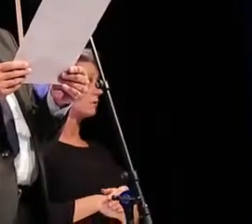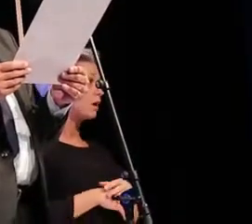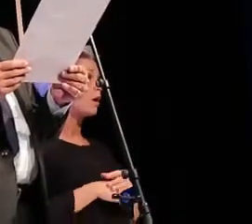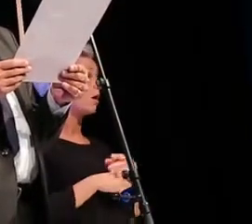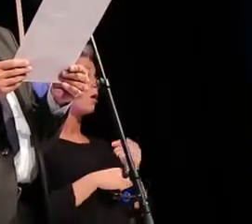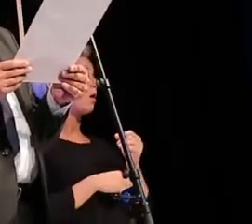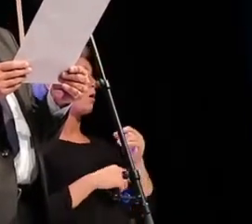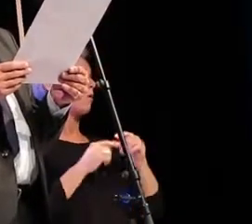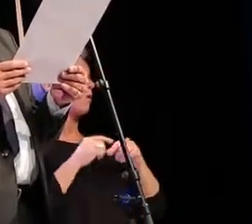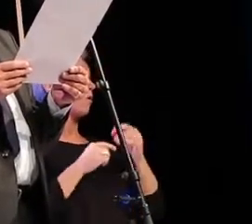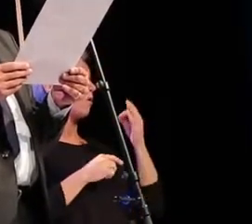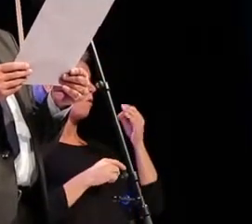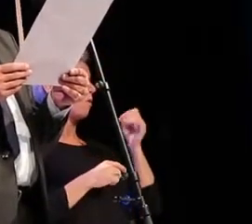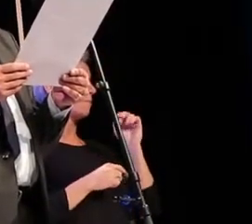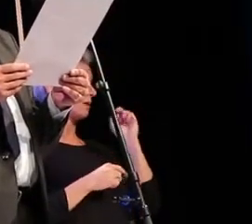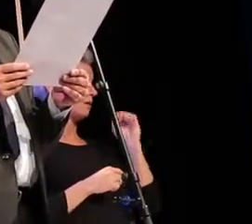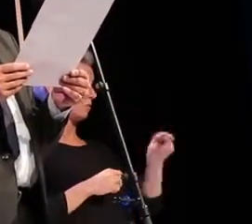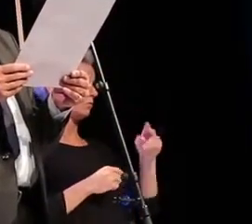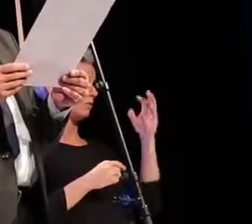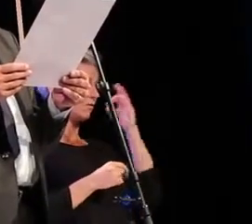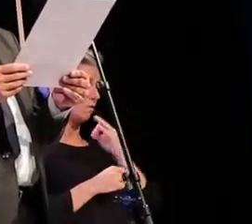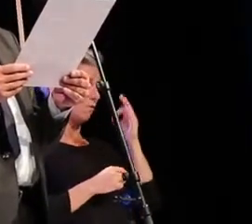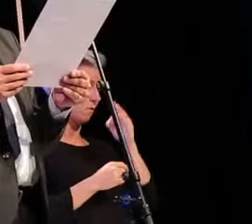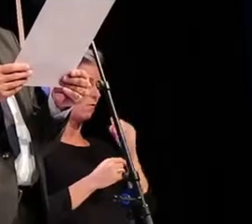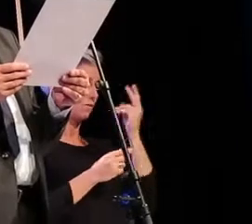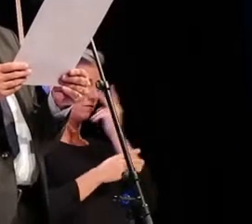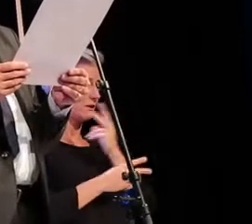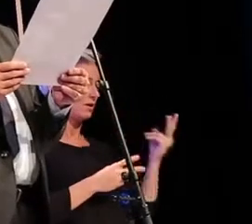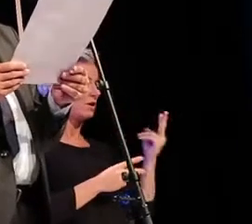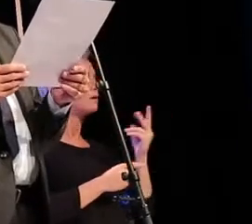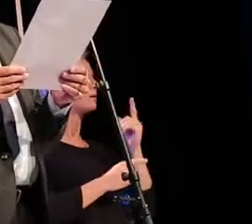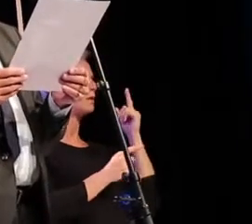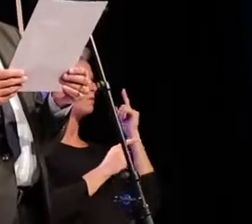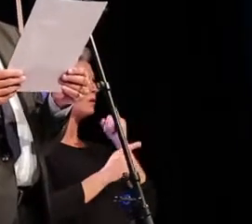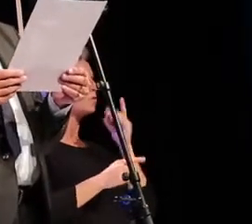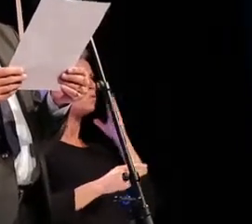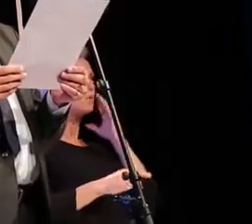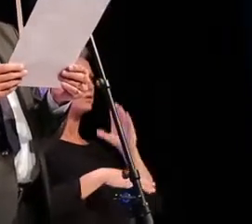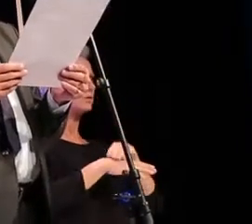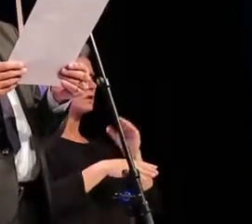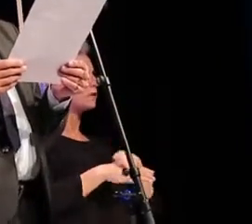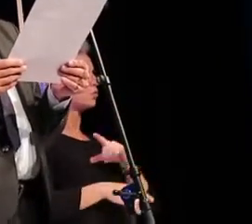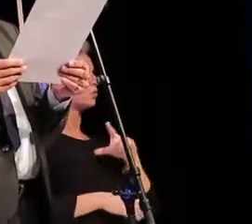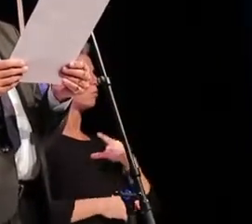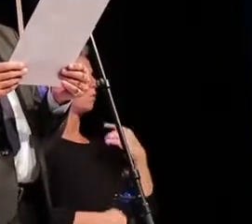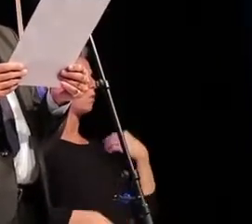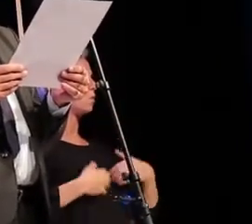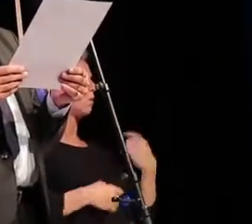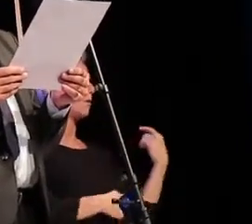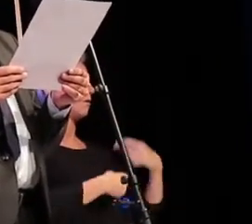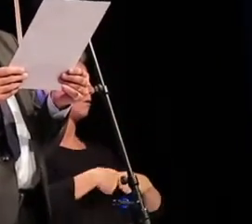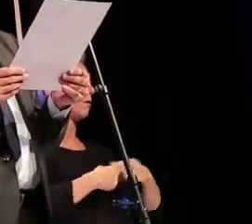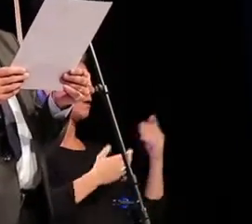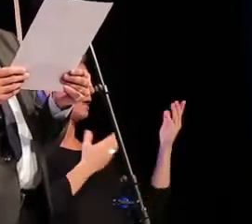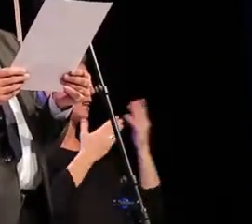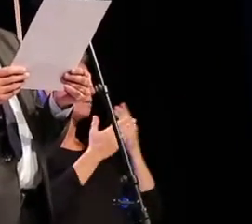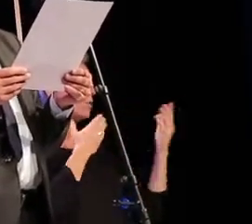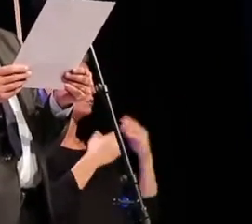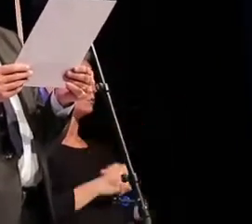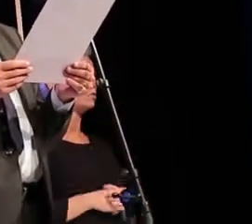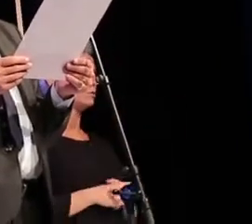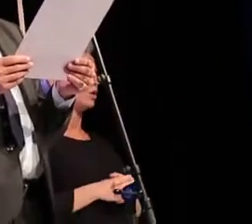av de frågor som oroar svenska folket allra mest. Jag nämnde Johan Rockström nyss som snart kommer att